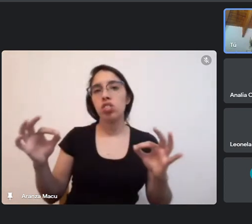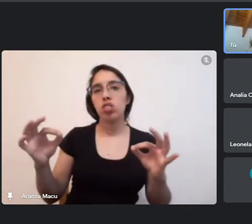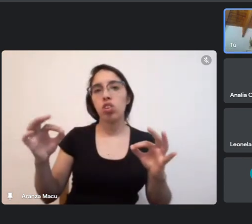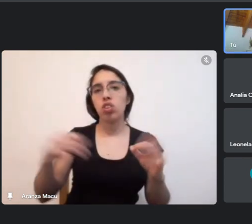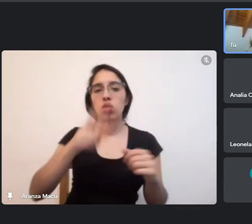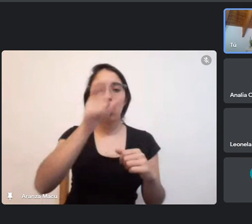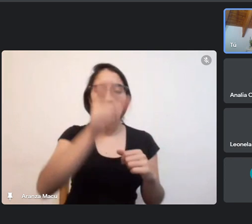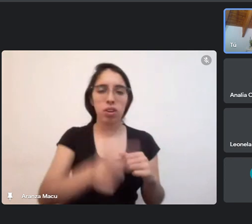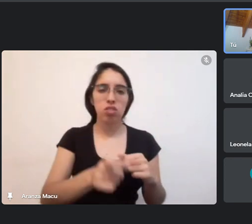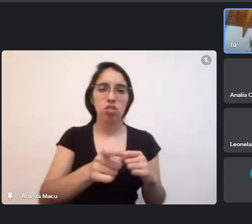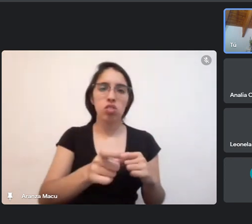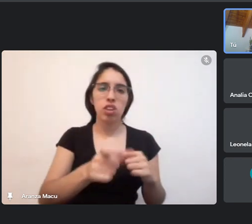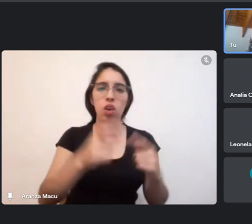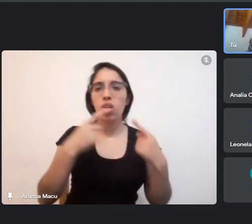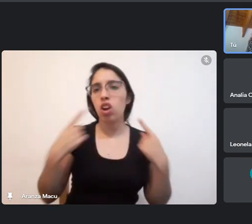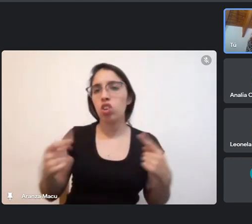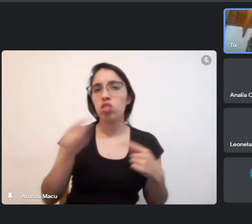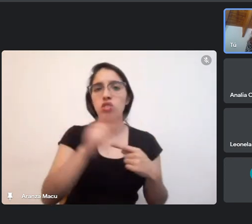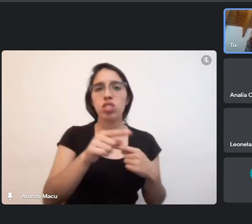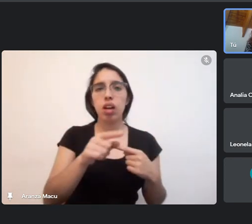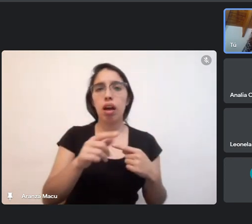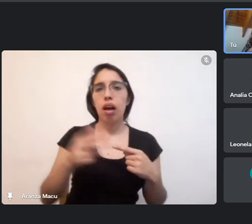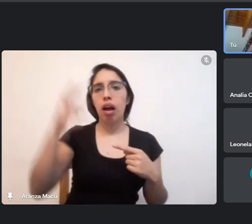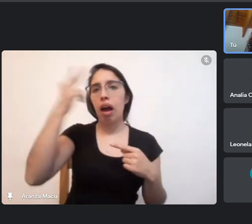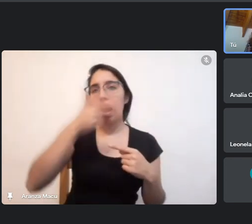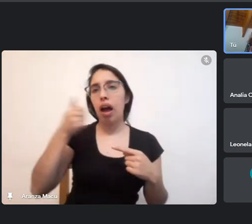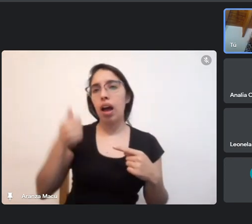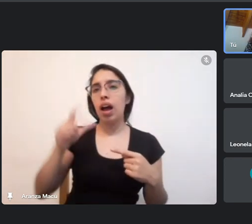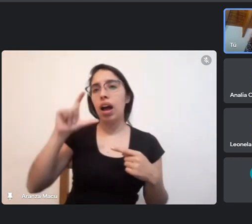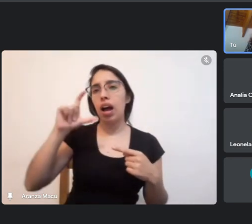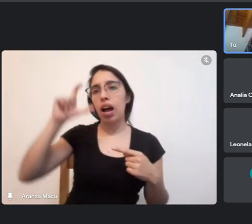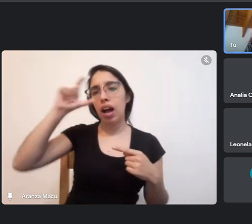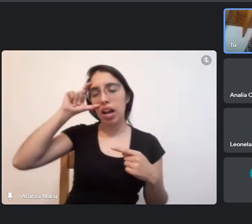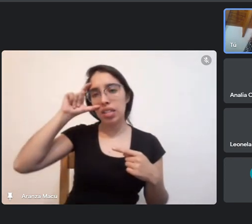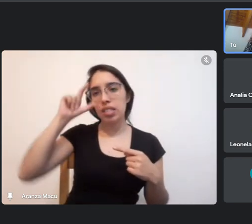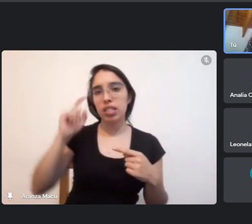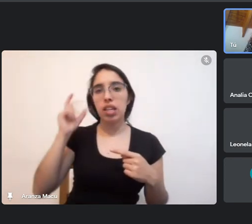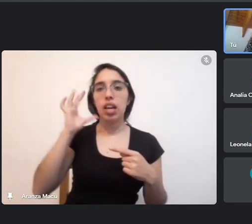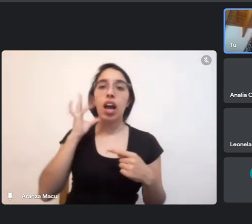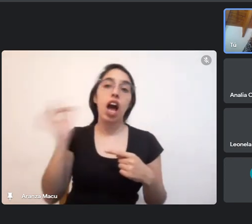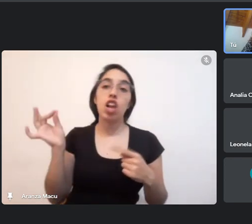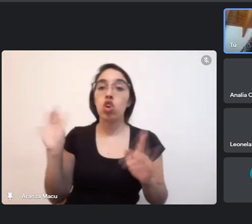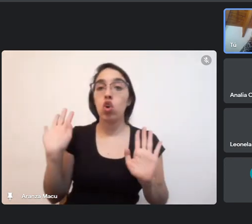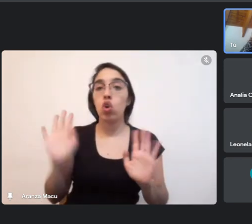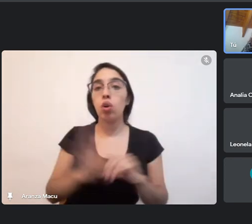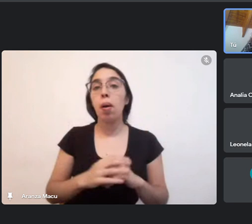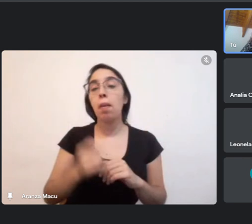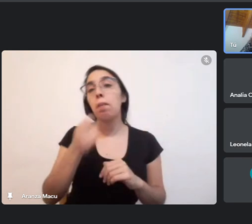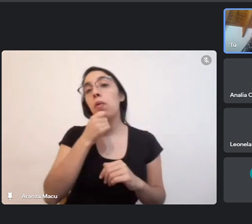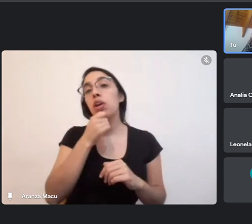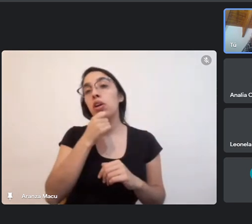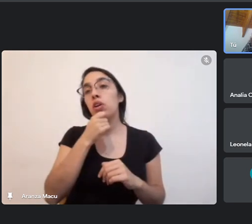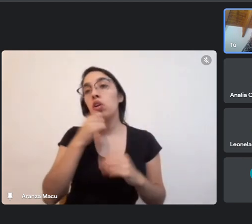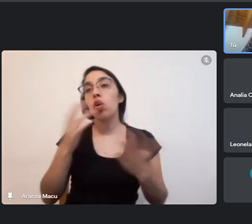tal cosa, por ejemplo, vamos a, en un ejemplo común, sería Pedro